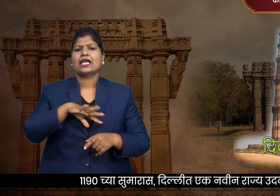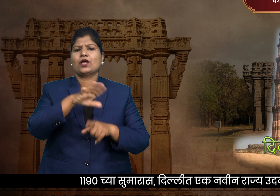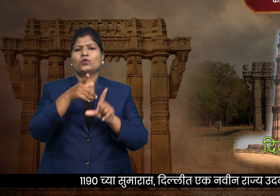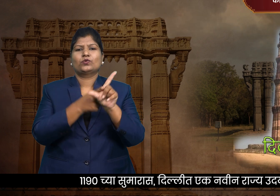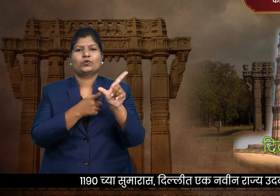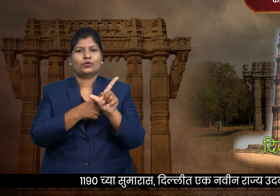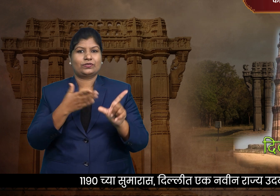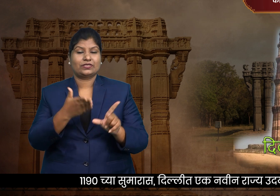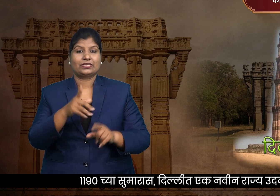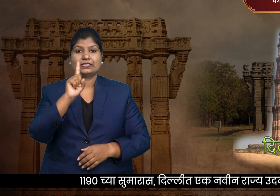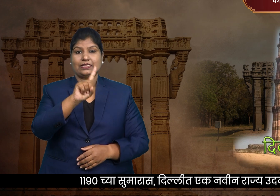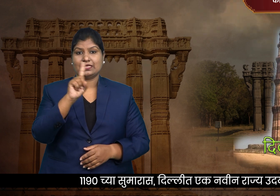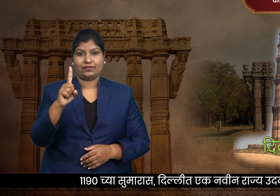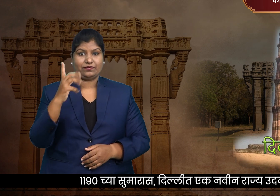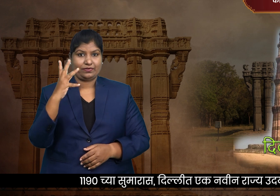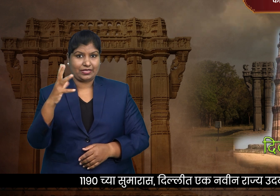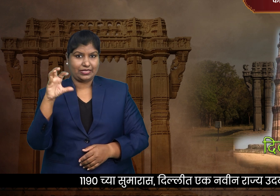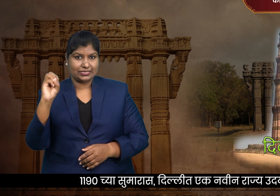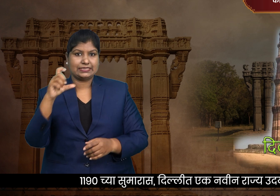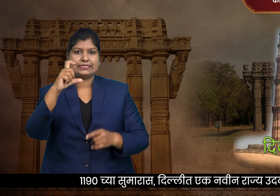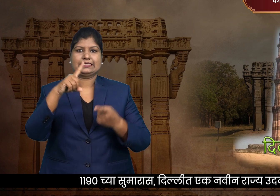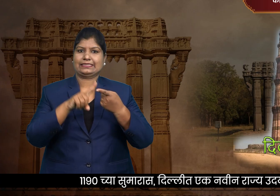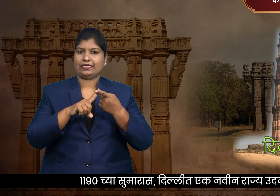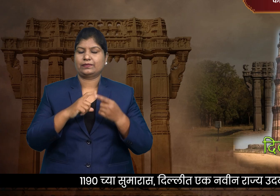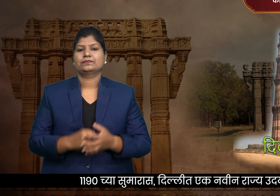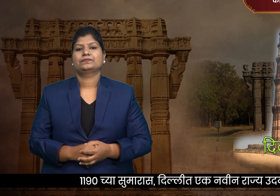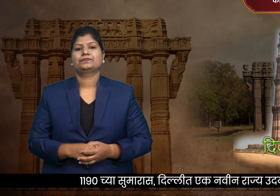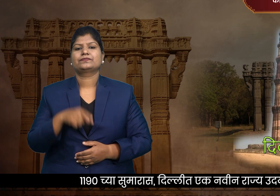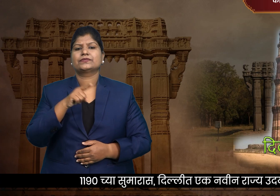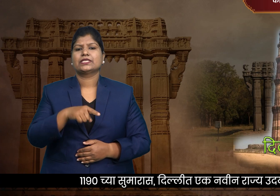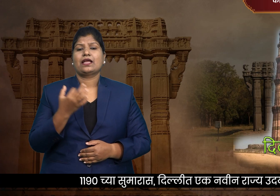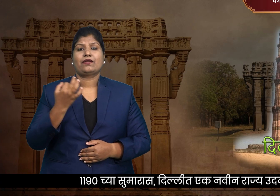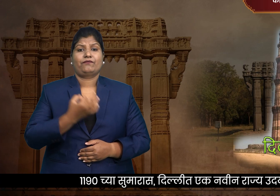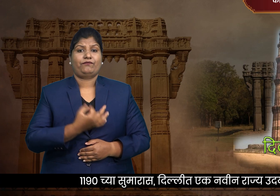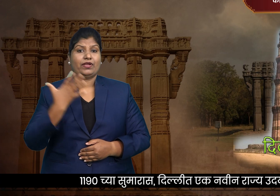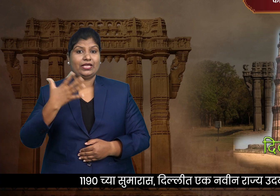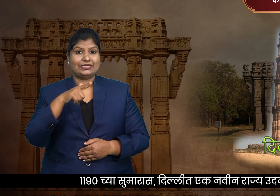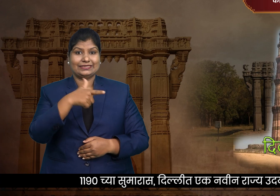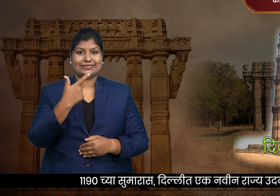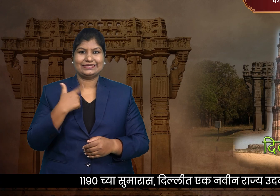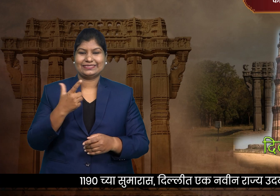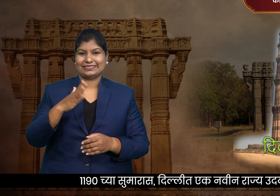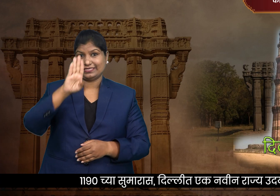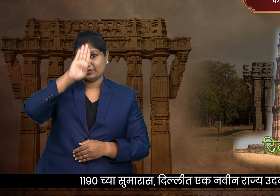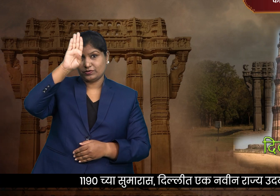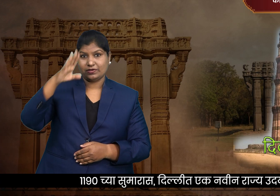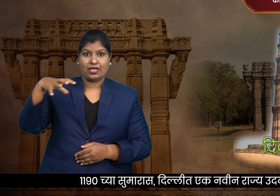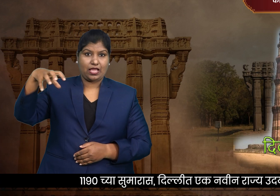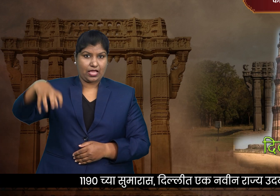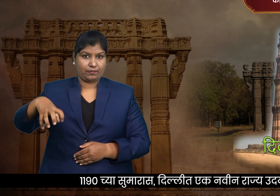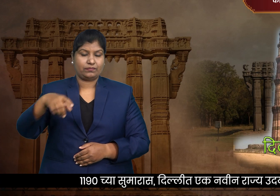1990 च्या सुमारास दिल्लीत एक नवीन राज्य उदयास आले.